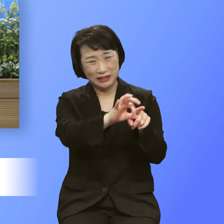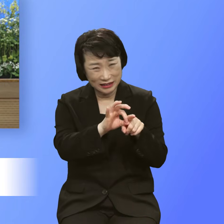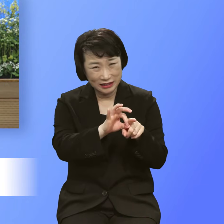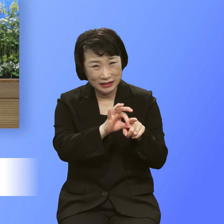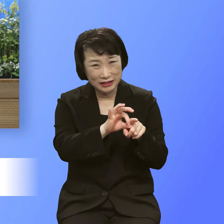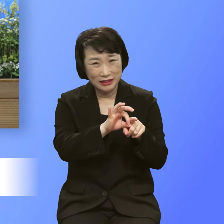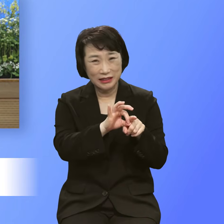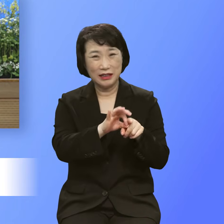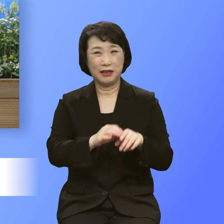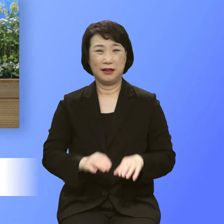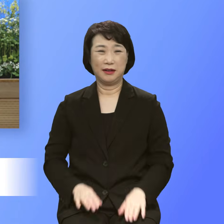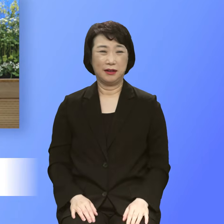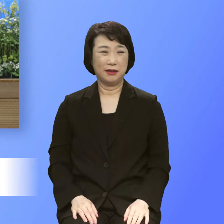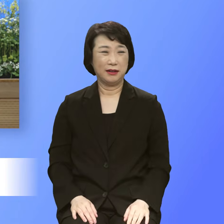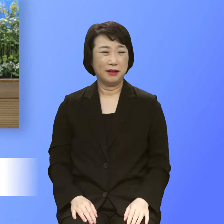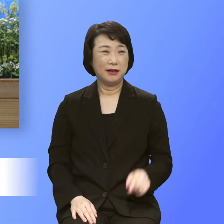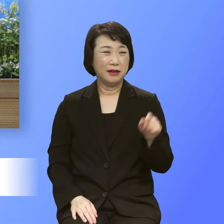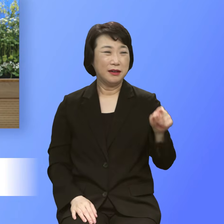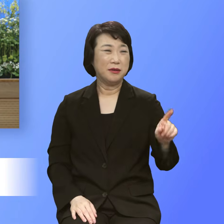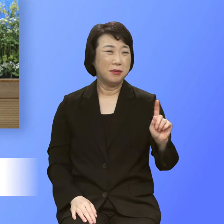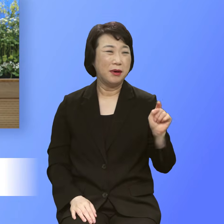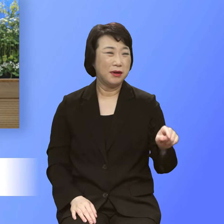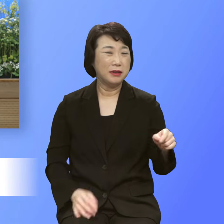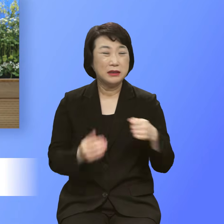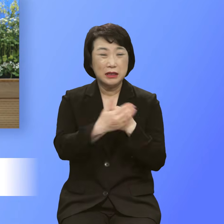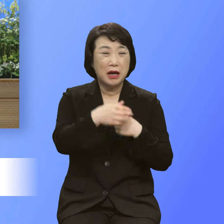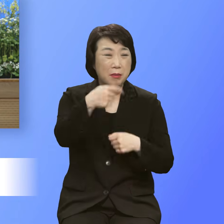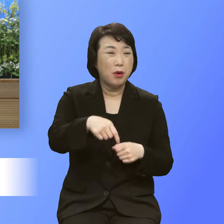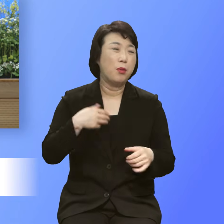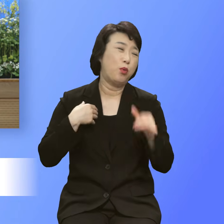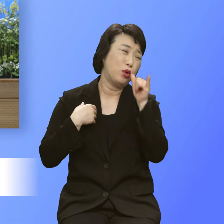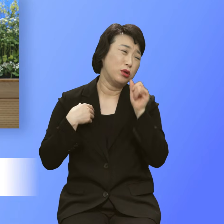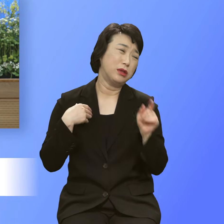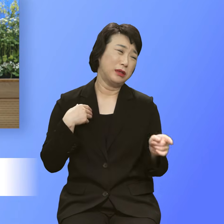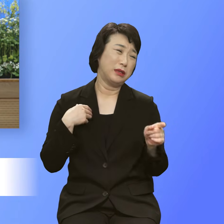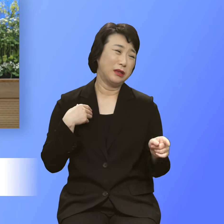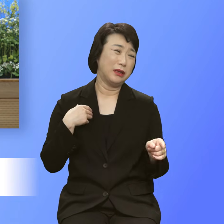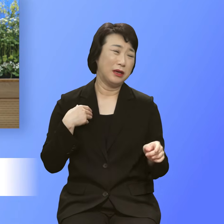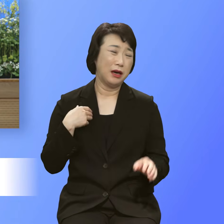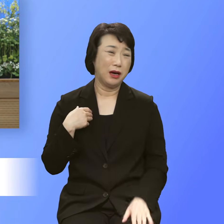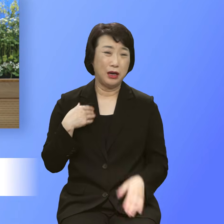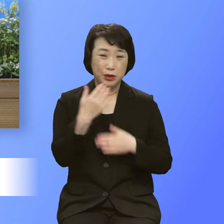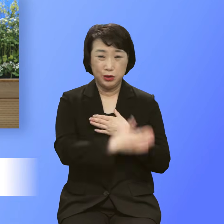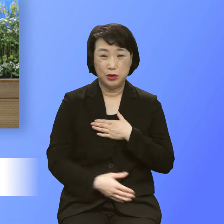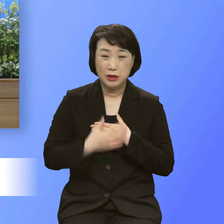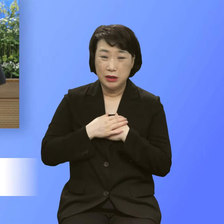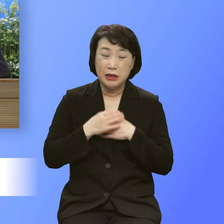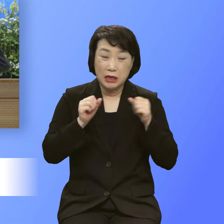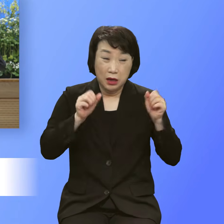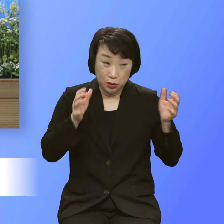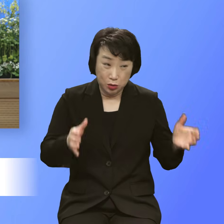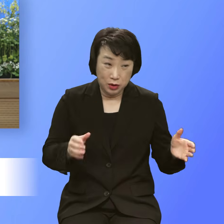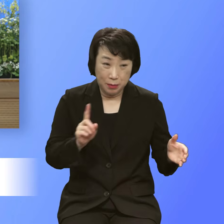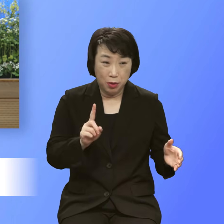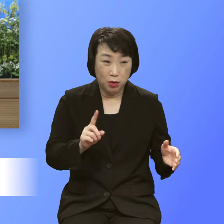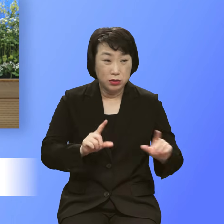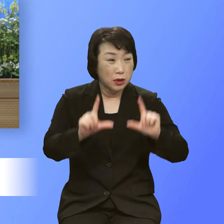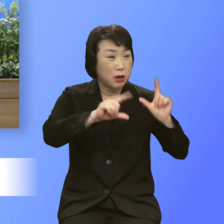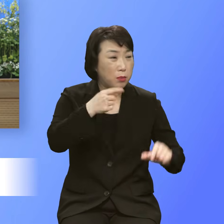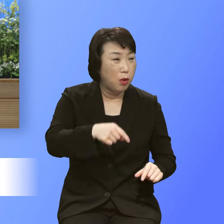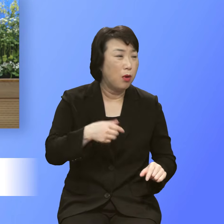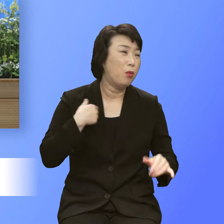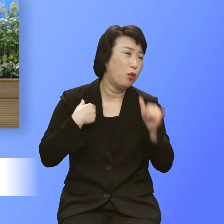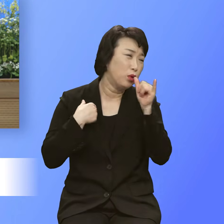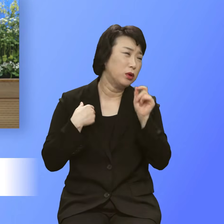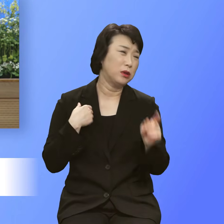말이야. 그럼 이 사람은 은혜가 뭔지 모르는 것이요, 육신의 때를 어떻게 살아야 하는지